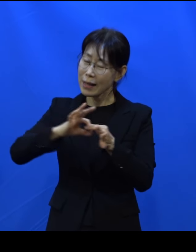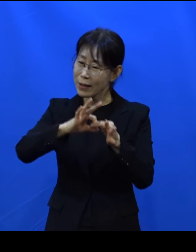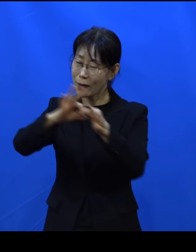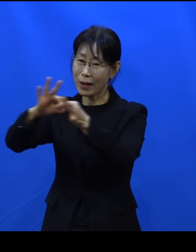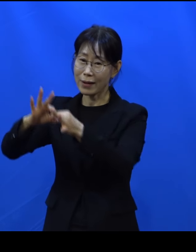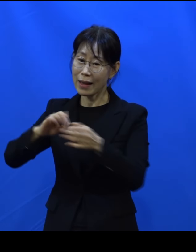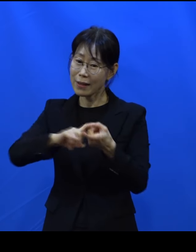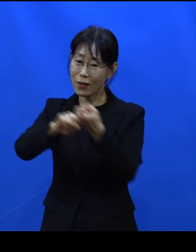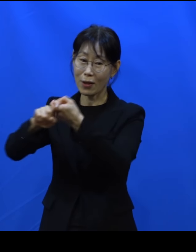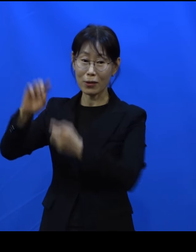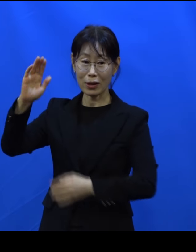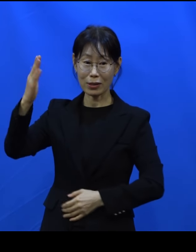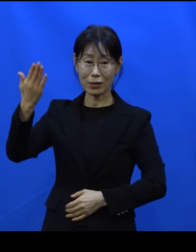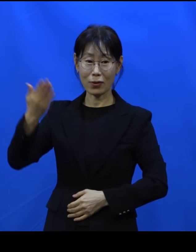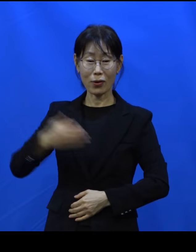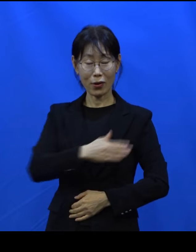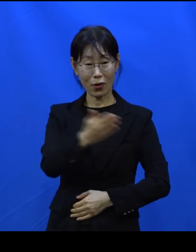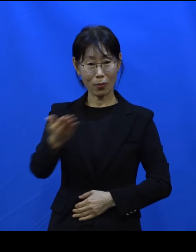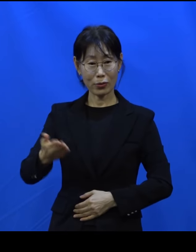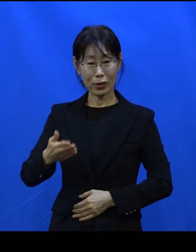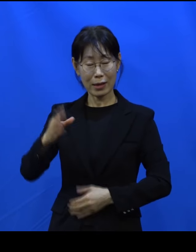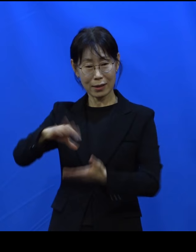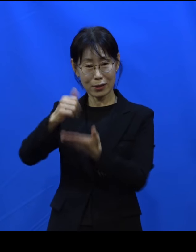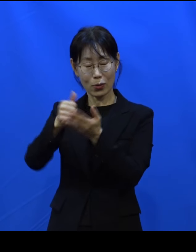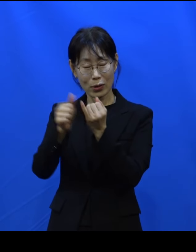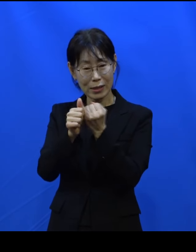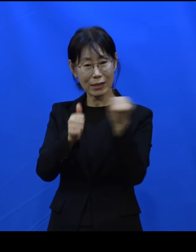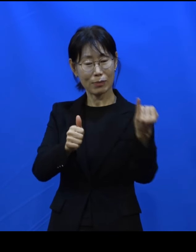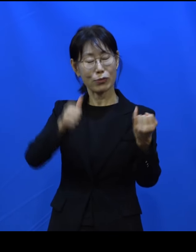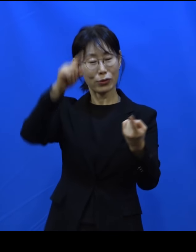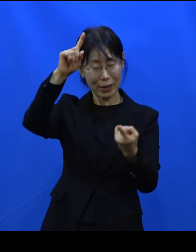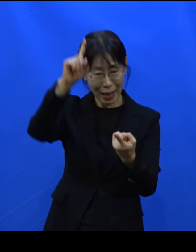우리 자신을 그리스도의 신부로 단정하게